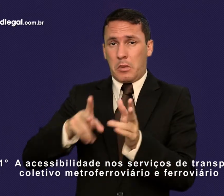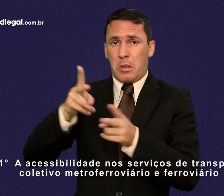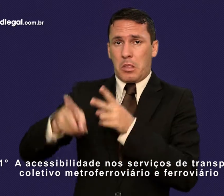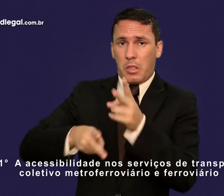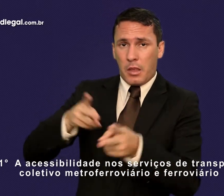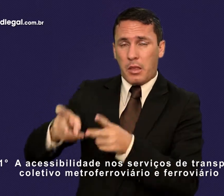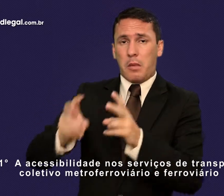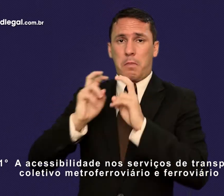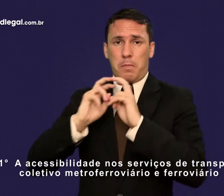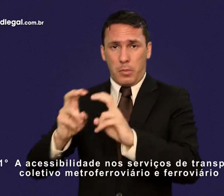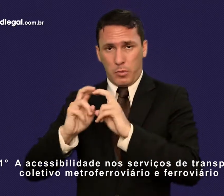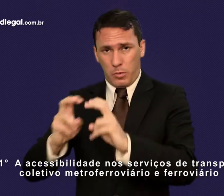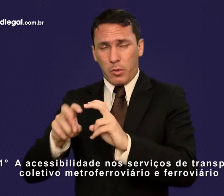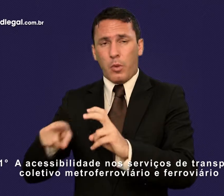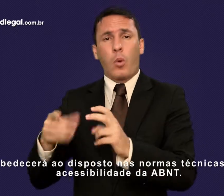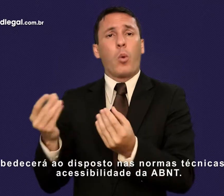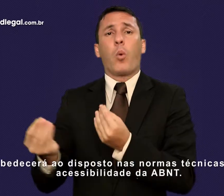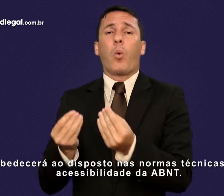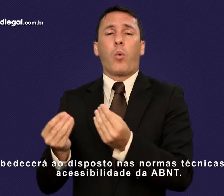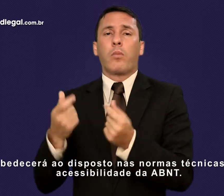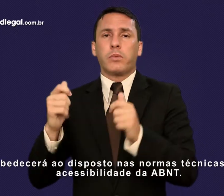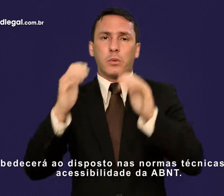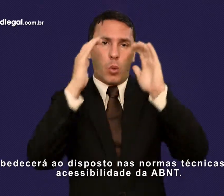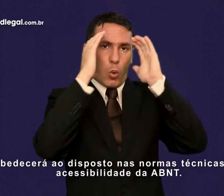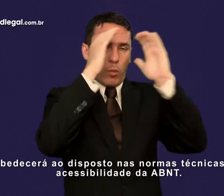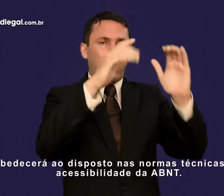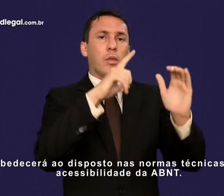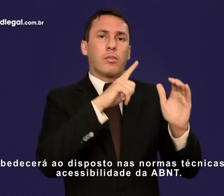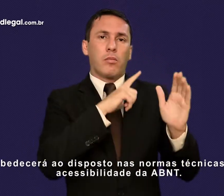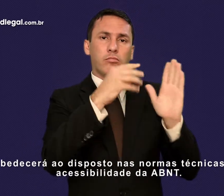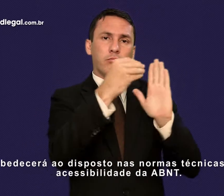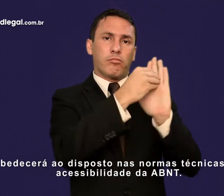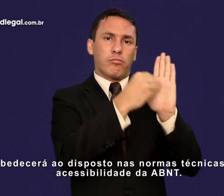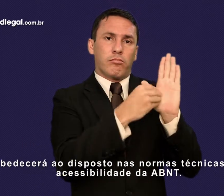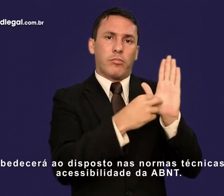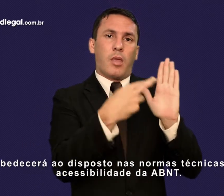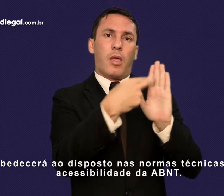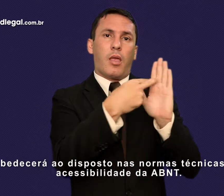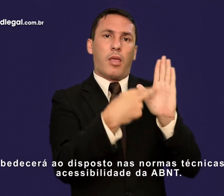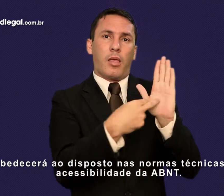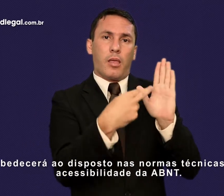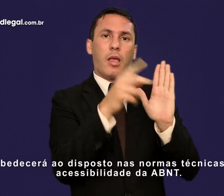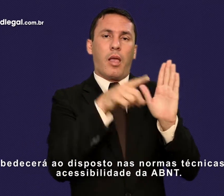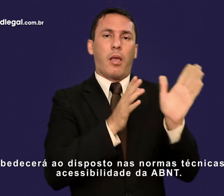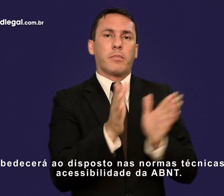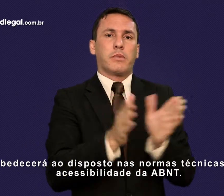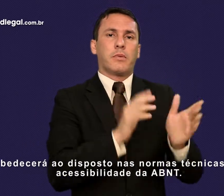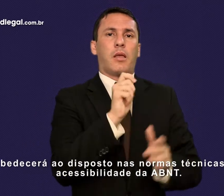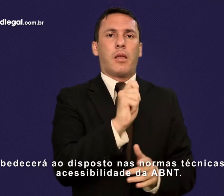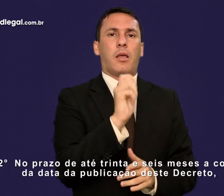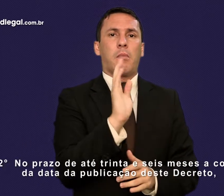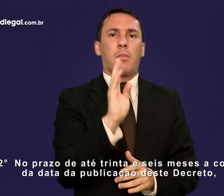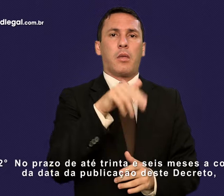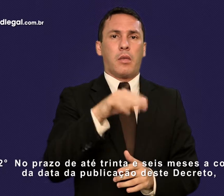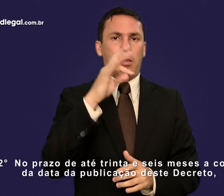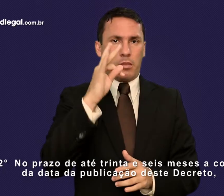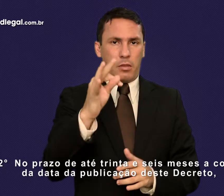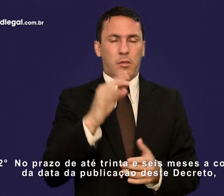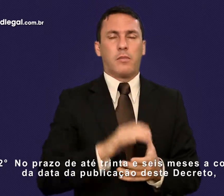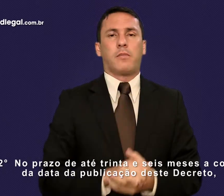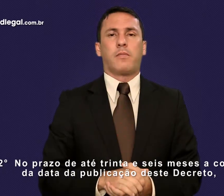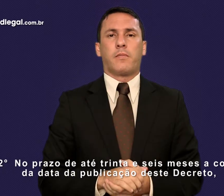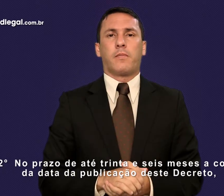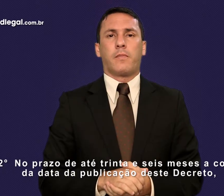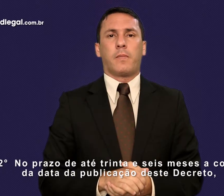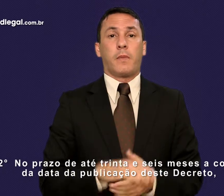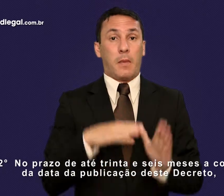coletivo metroferroviário e ferroviário obedecerá ao disposto nas normas técnicas de acessibilidade da ABNT. Parágrafo